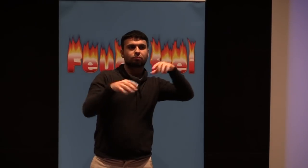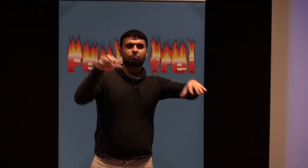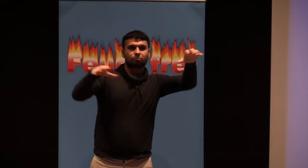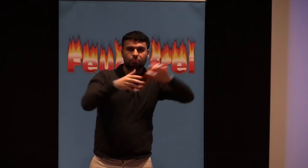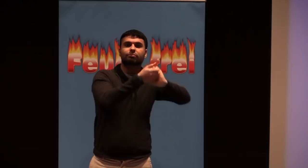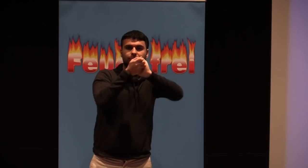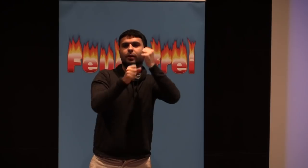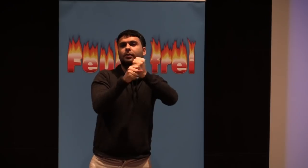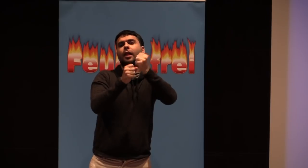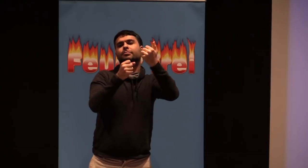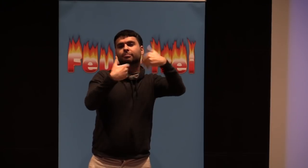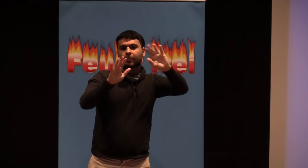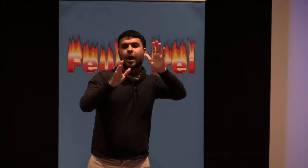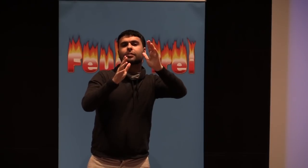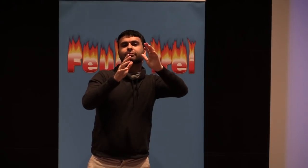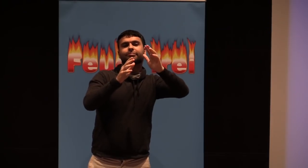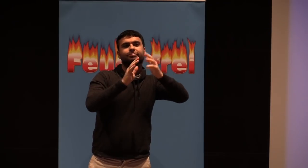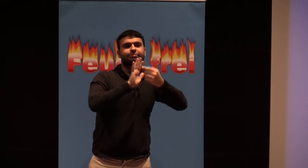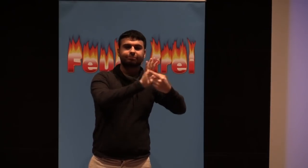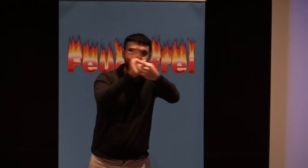zu deiner Frage und nicht so lange ausführen.